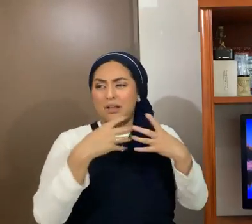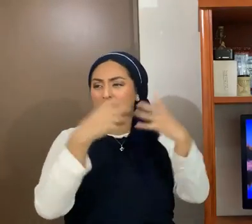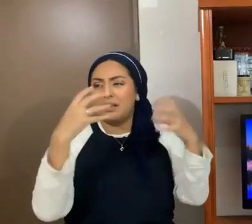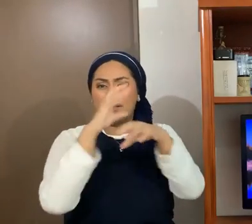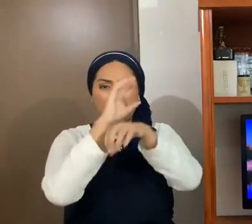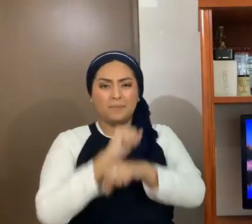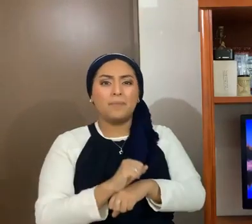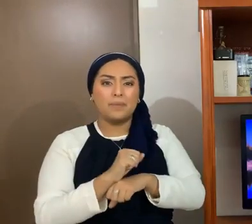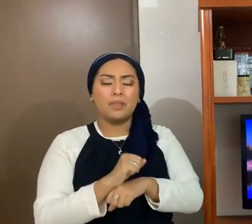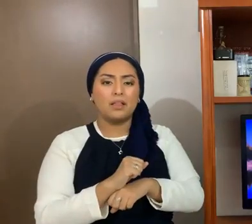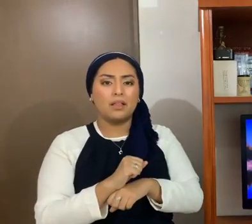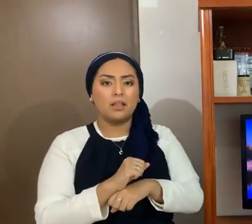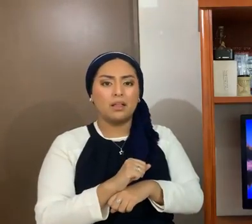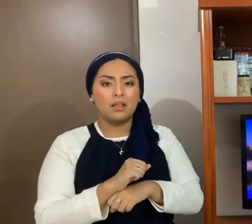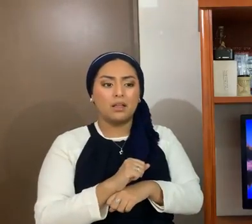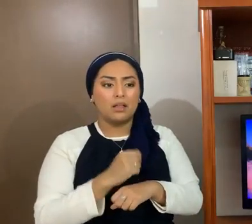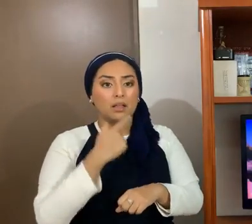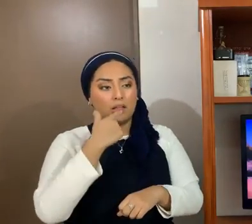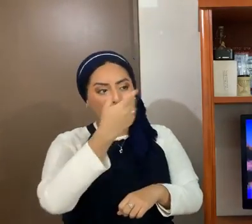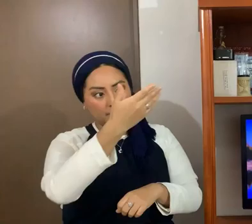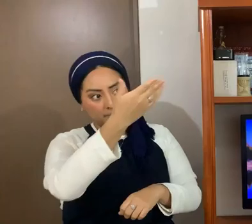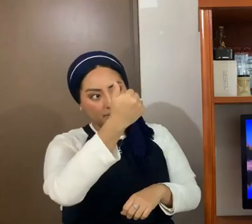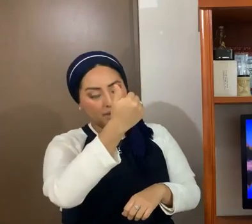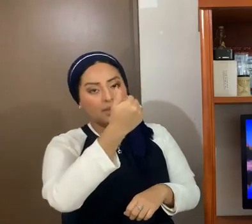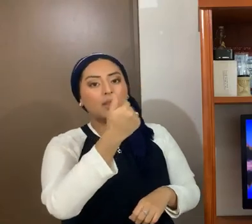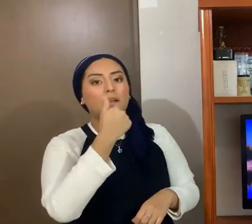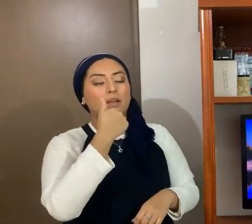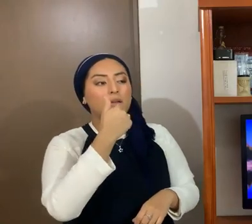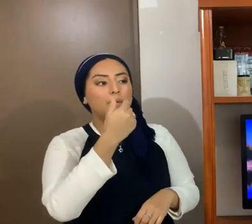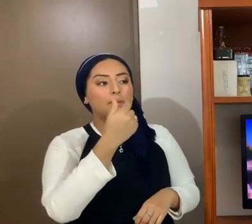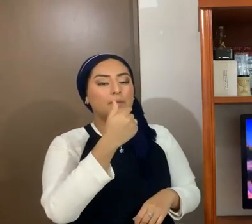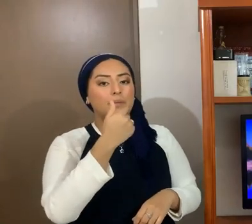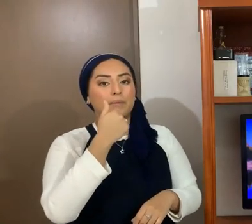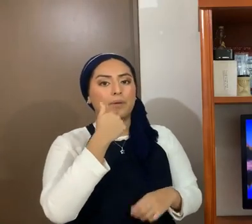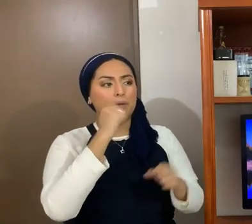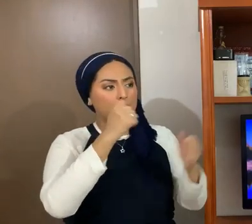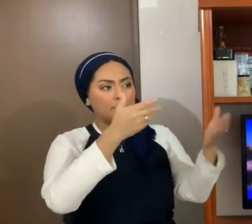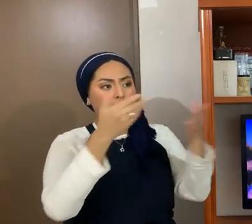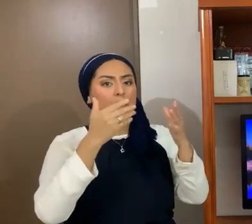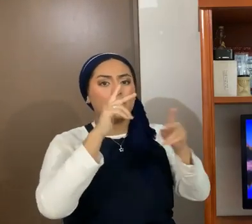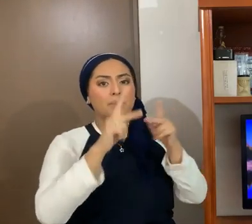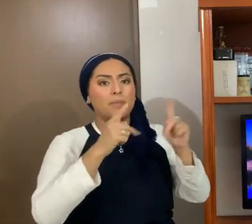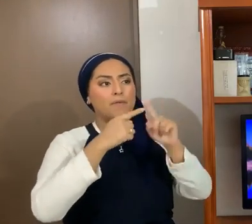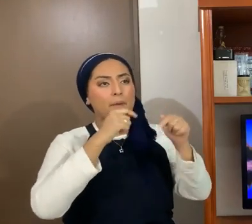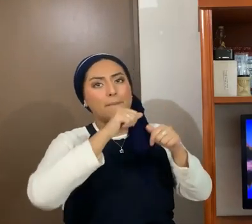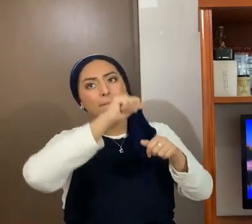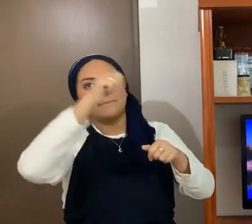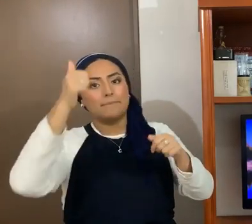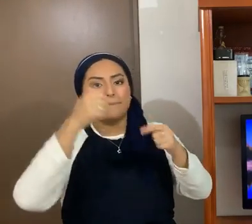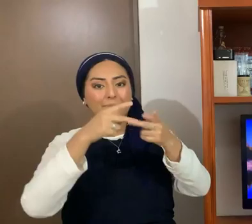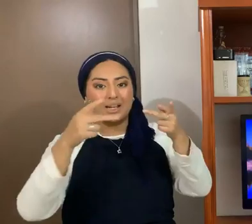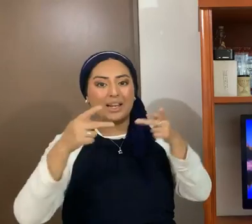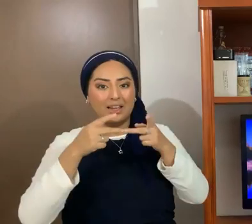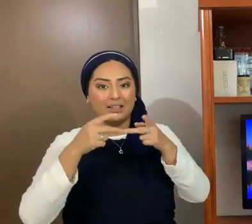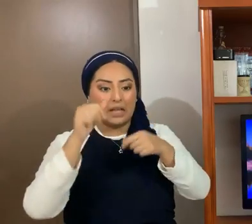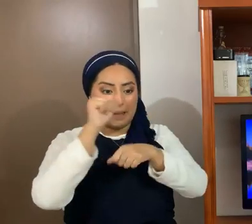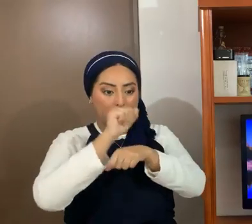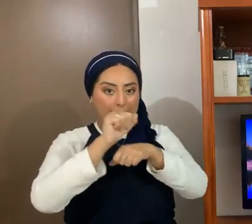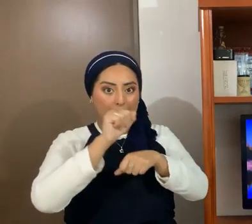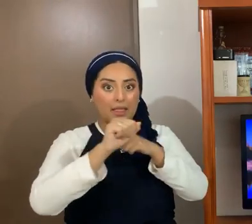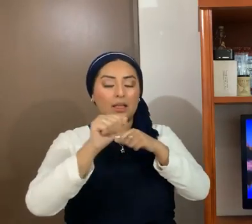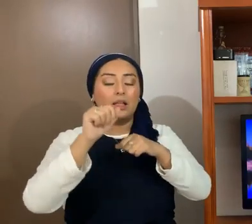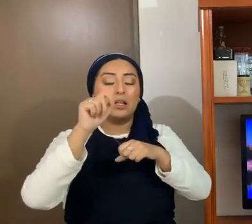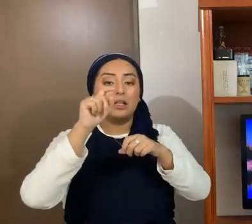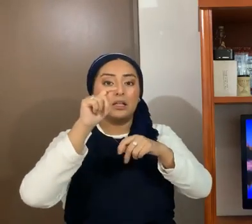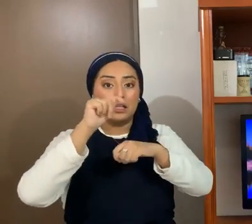toda su capacidad, pudiendo, así como llamó a Hiram, el rey de Tiro, pudiendo traer personas de otro lado para que participaran en la construcción